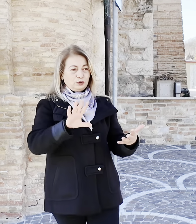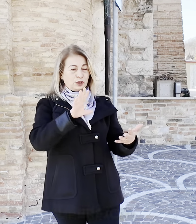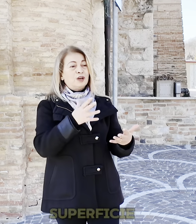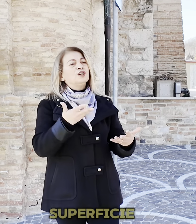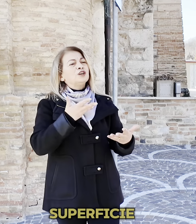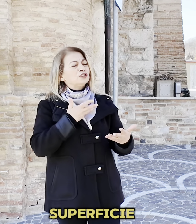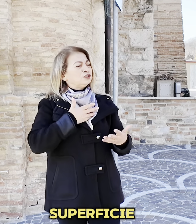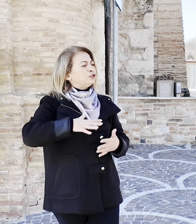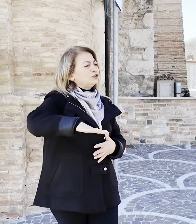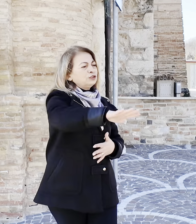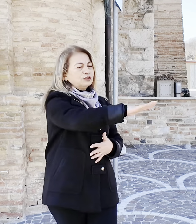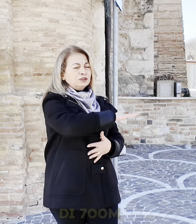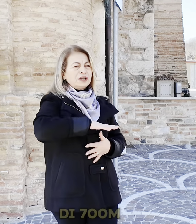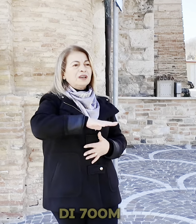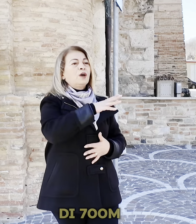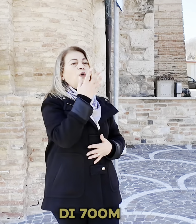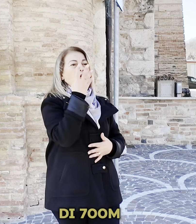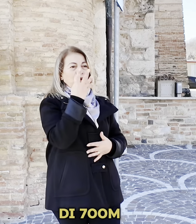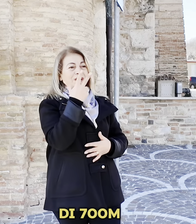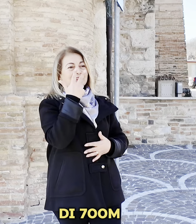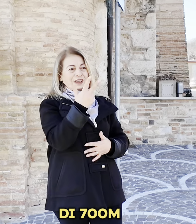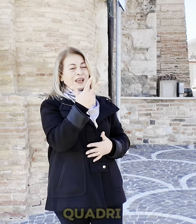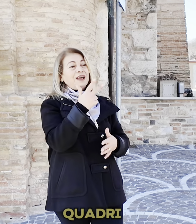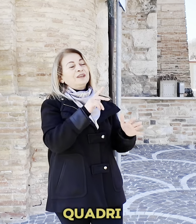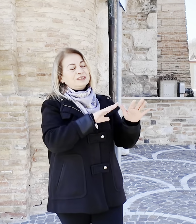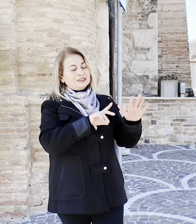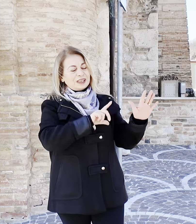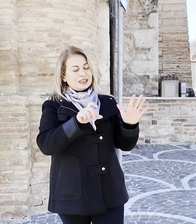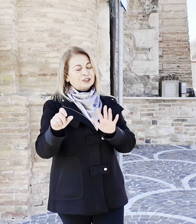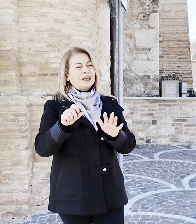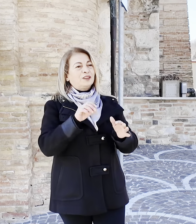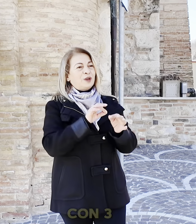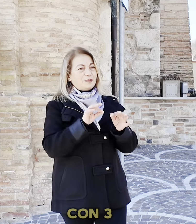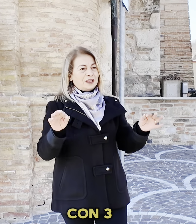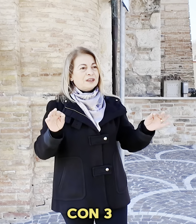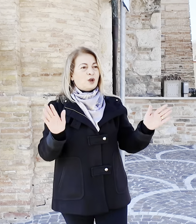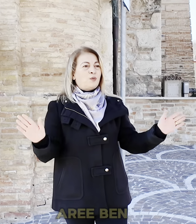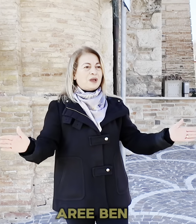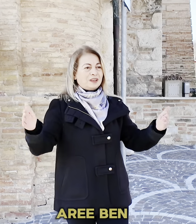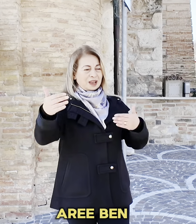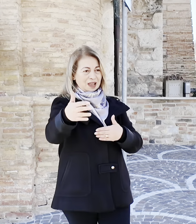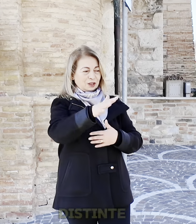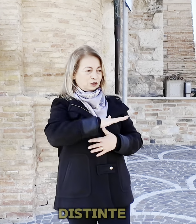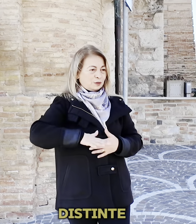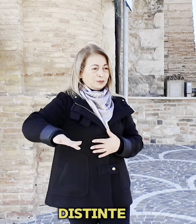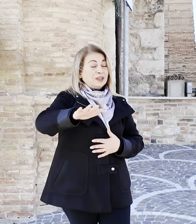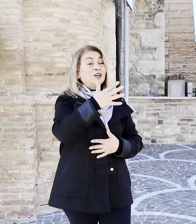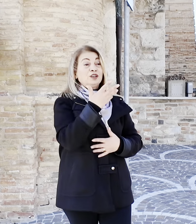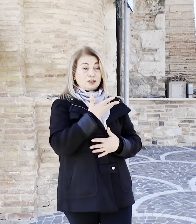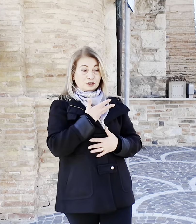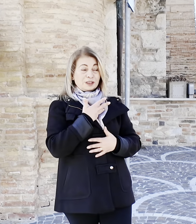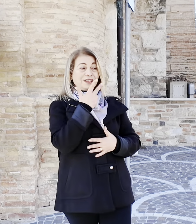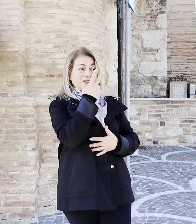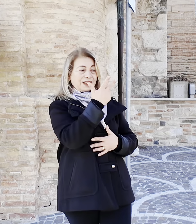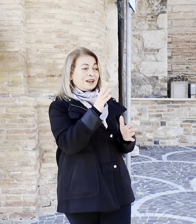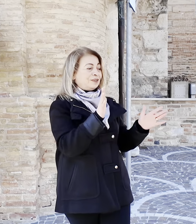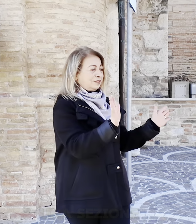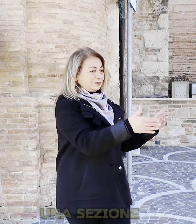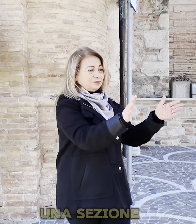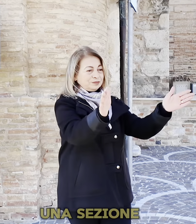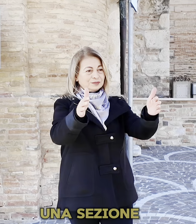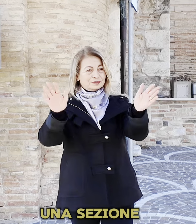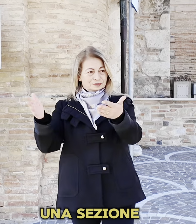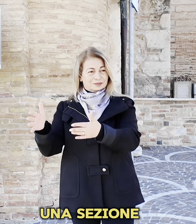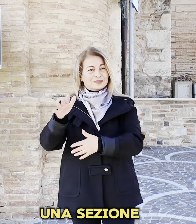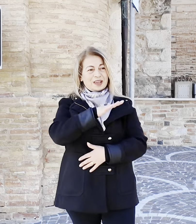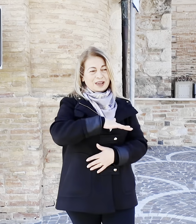una superficie di 700 metri quadri con 3 aree ben distinte.